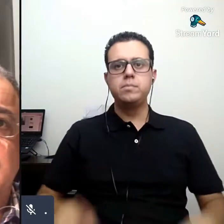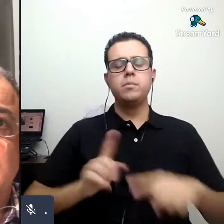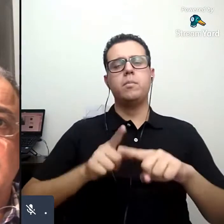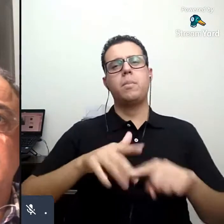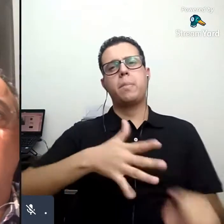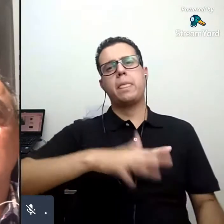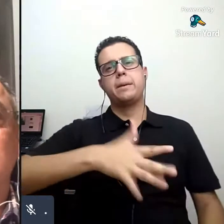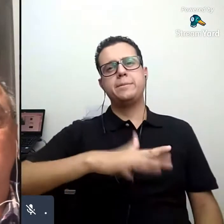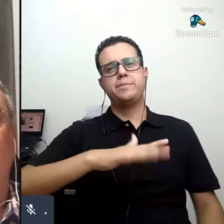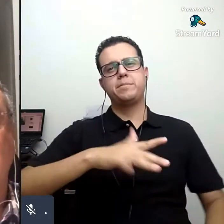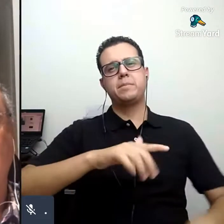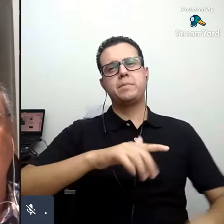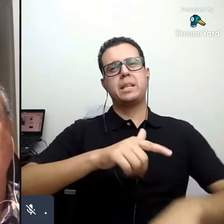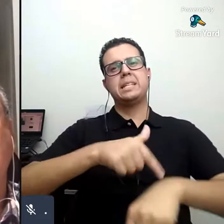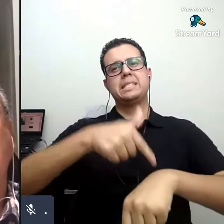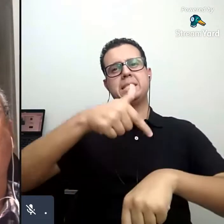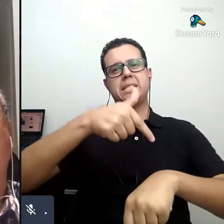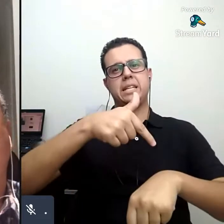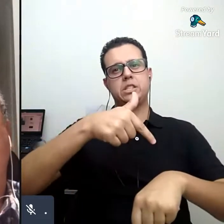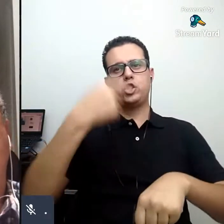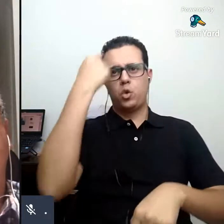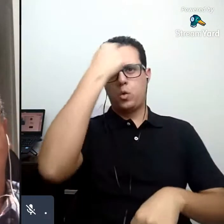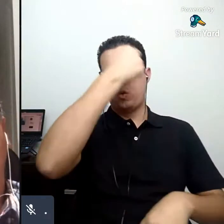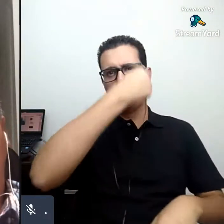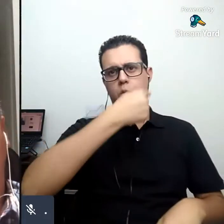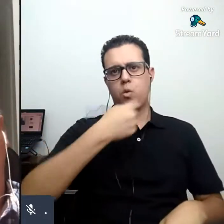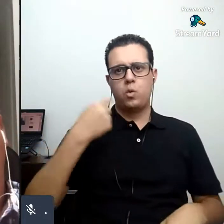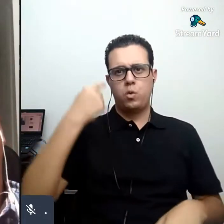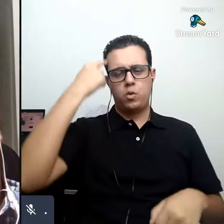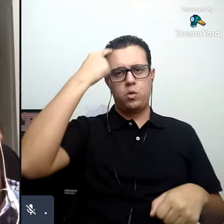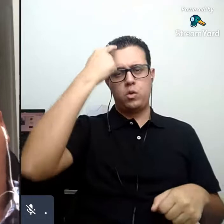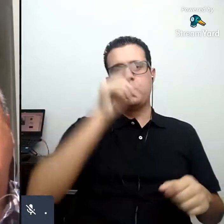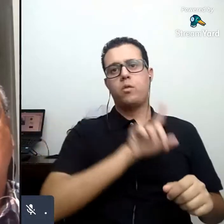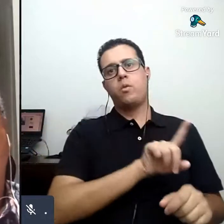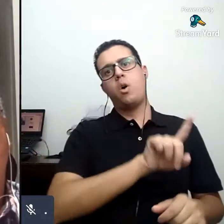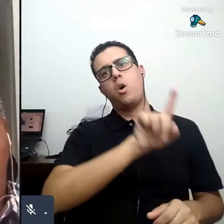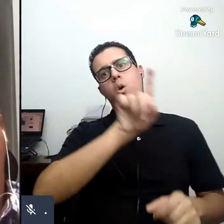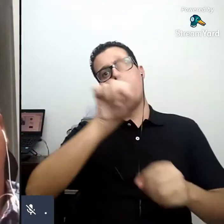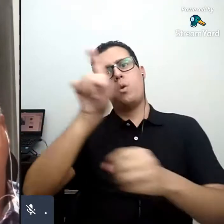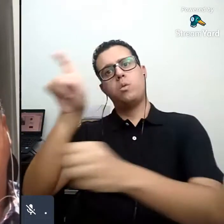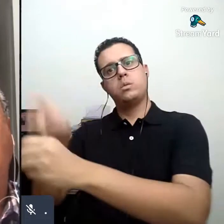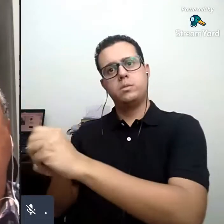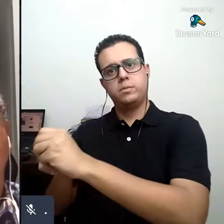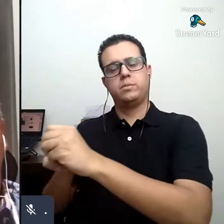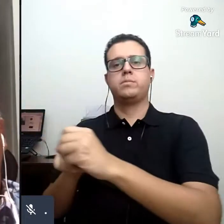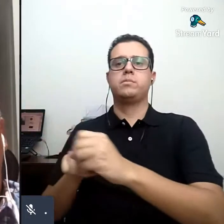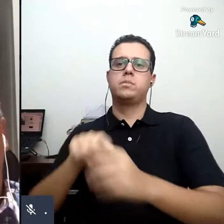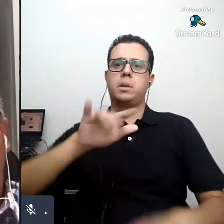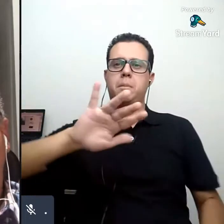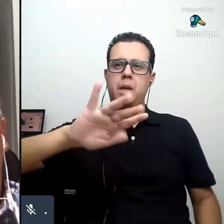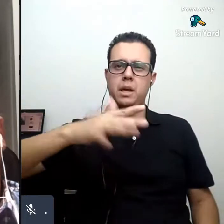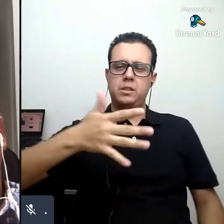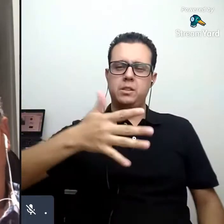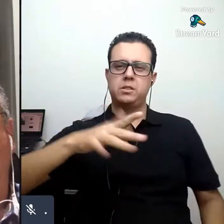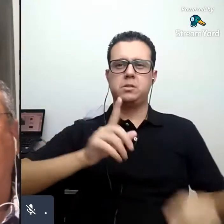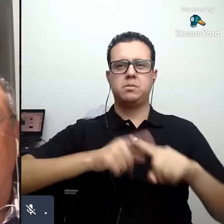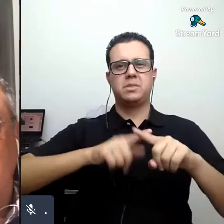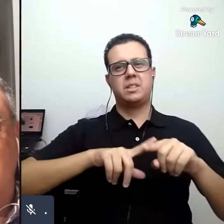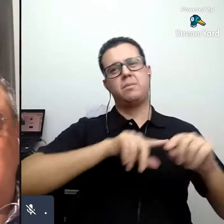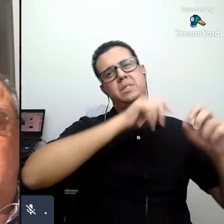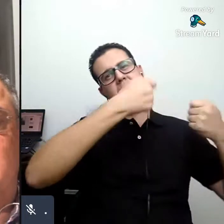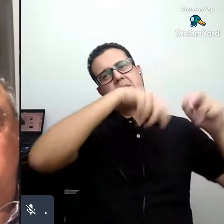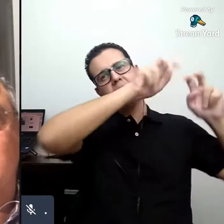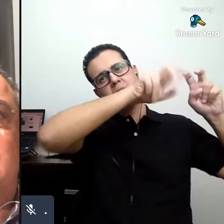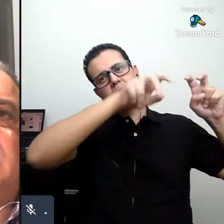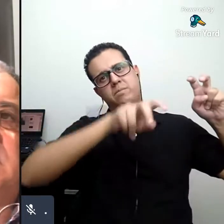esse trajeto de volta por montanhas, uma área desértica, ele teria que descer. Então,